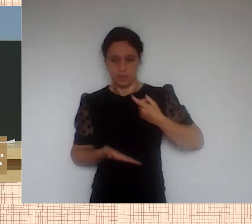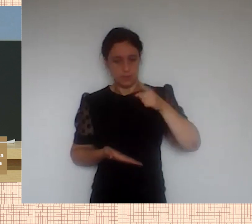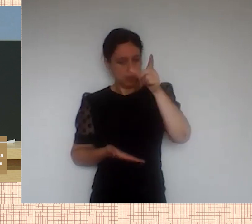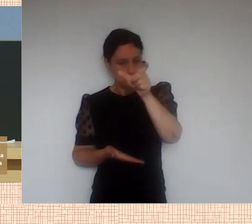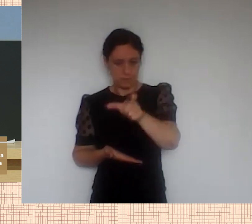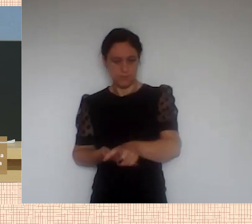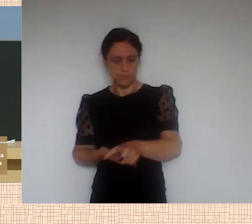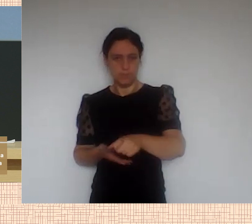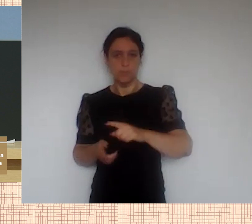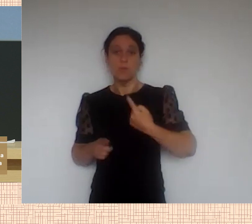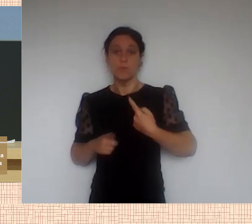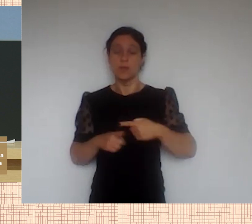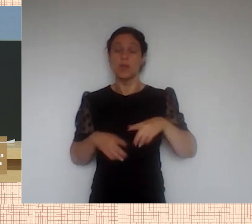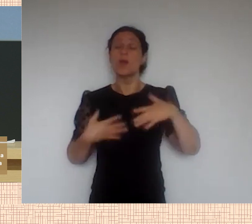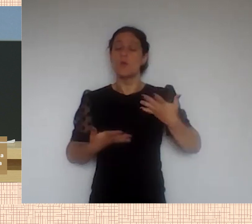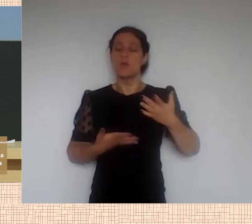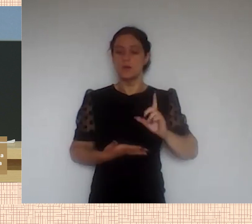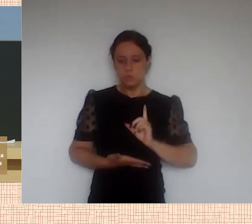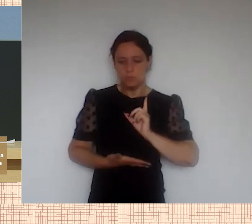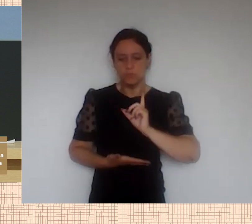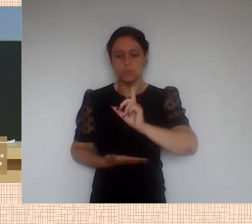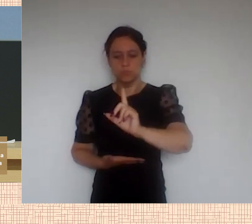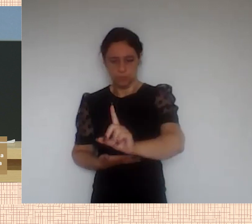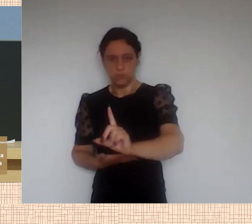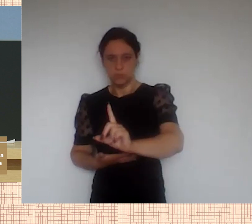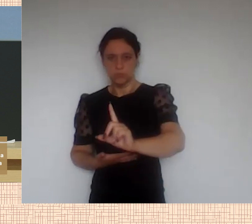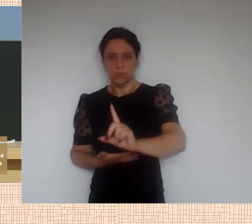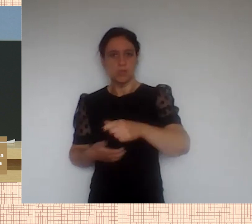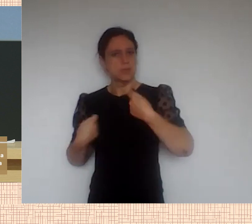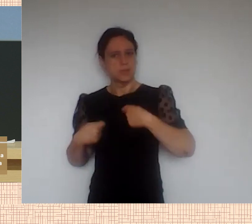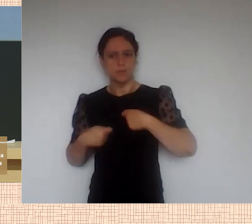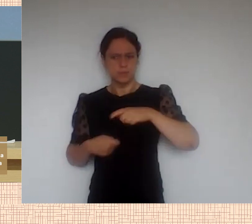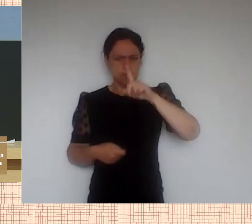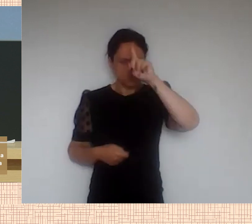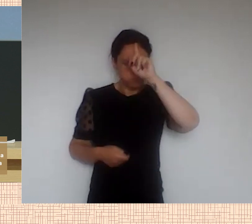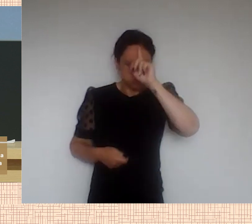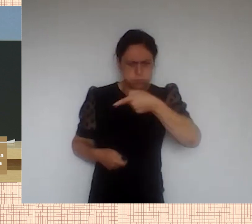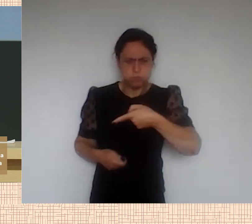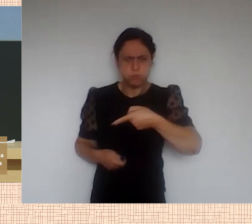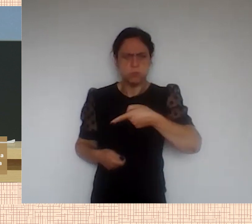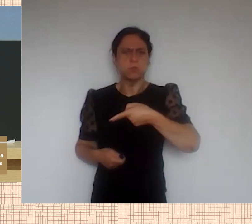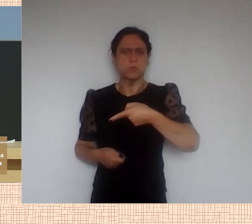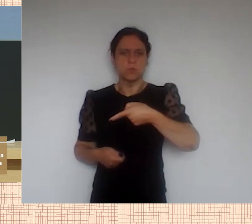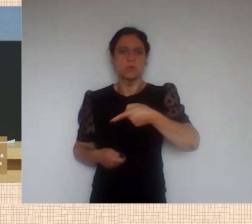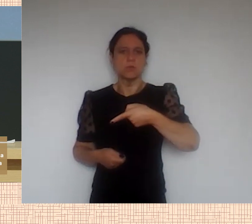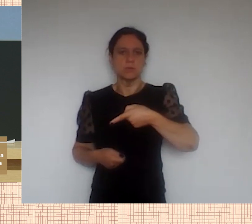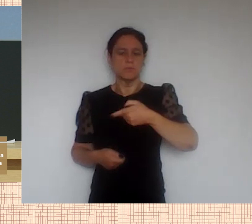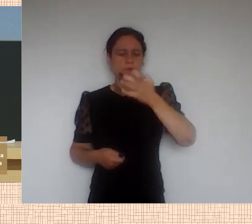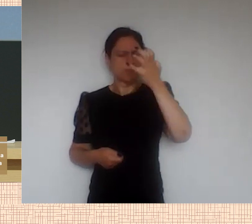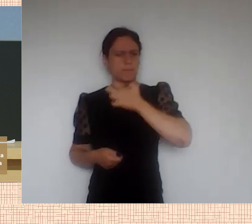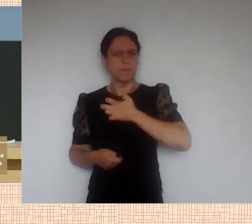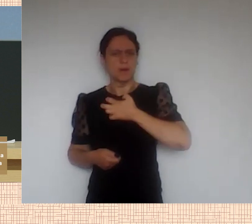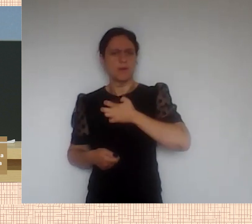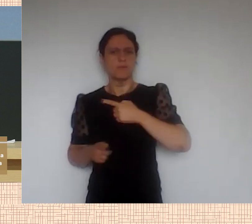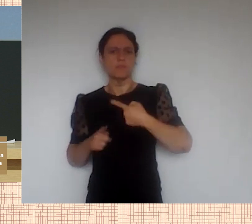que o Senhor me conferiu para edificação, não para destruir. O apóstolo tem autoridade,